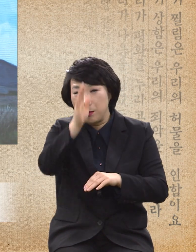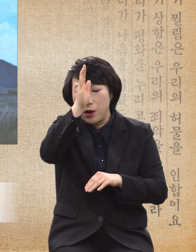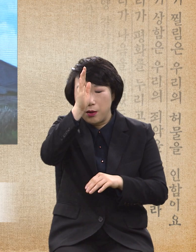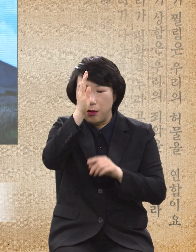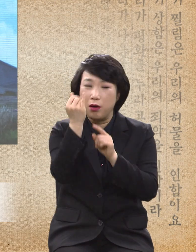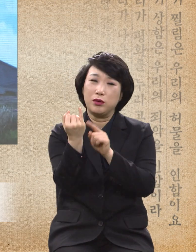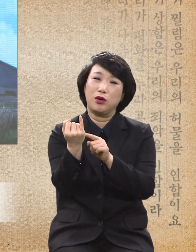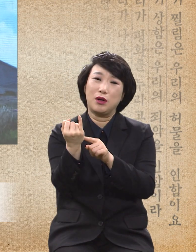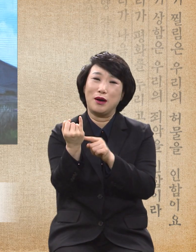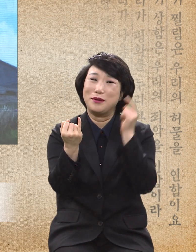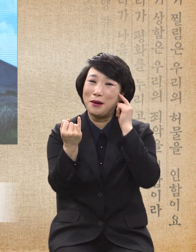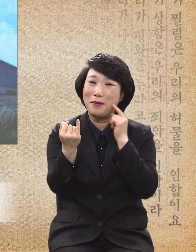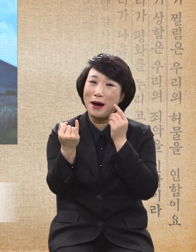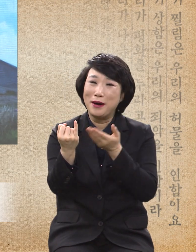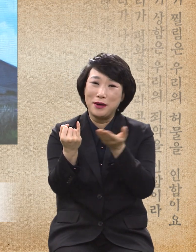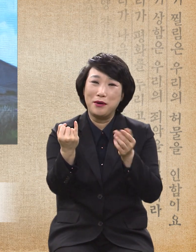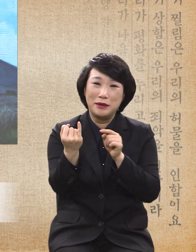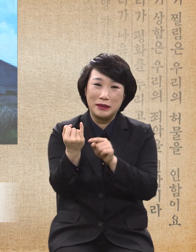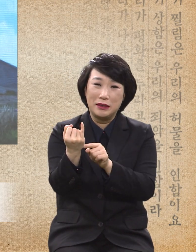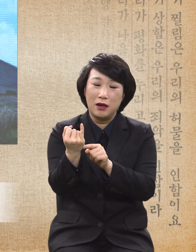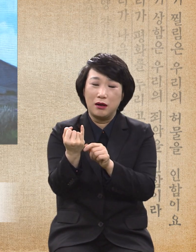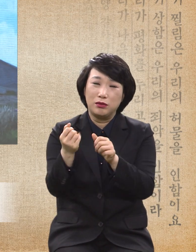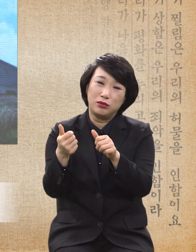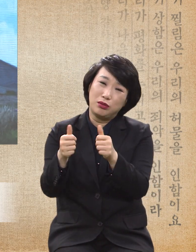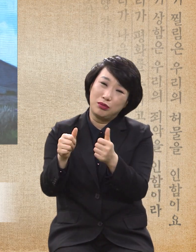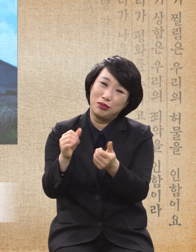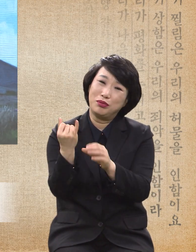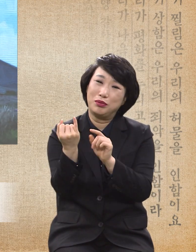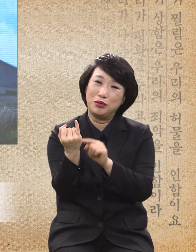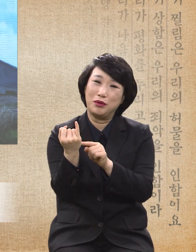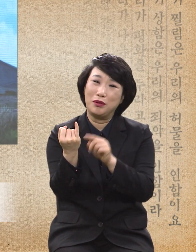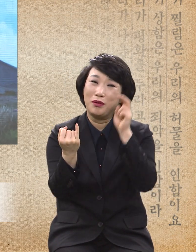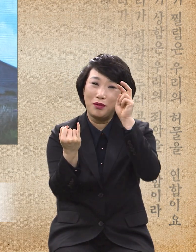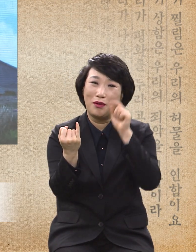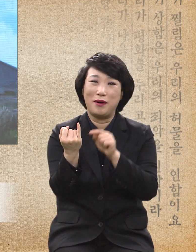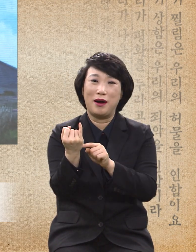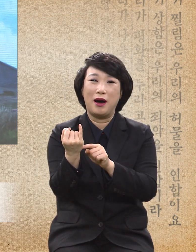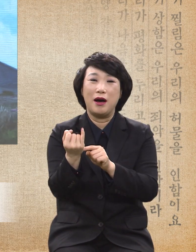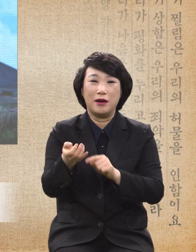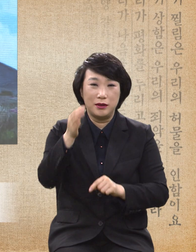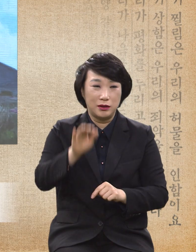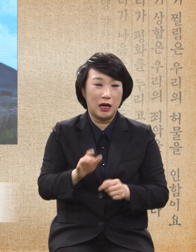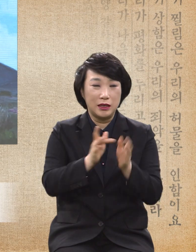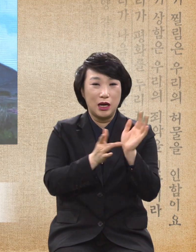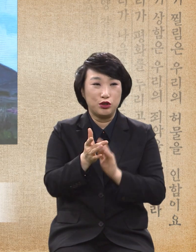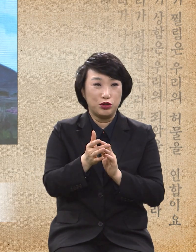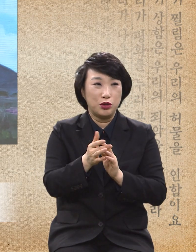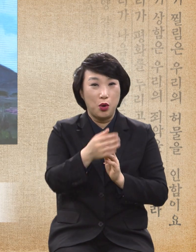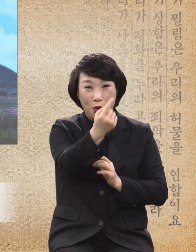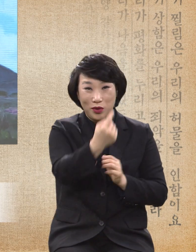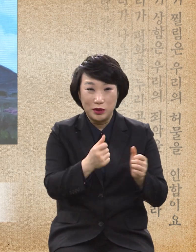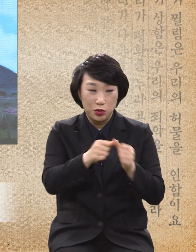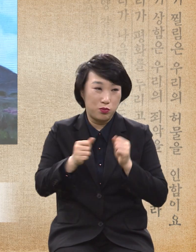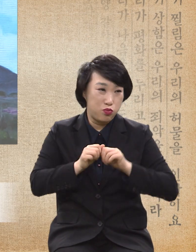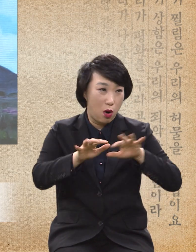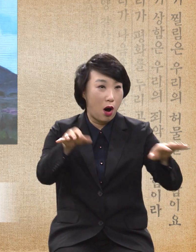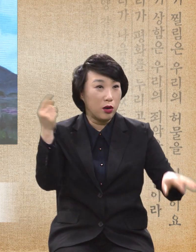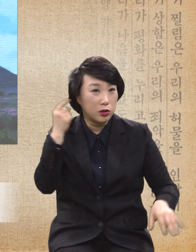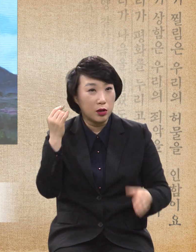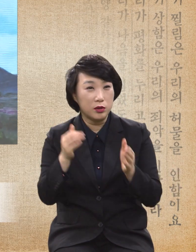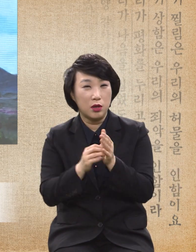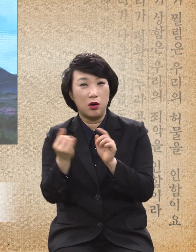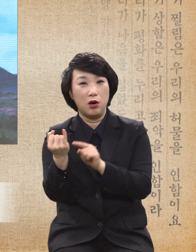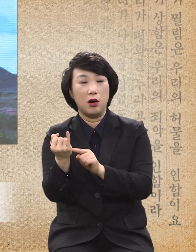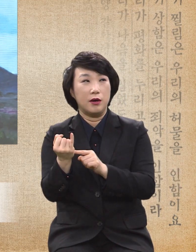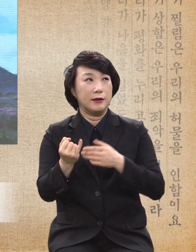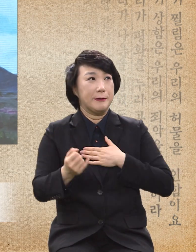앓는 여인이 이제 고반 죽어가는 상황이 아니에요. 그러나 예수라는 소식을 듣고 내가